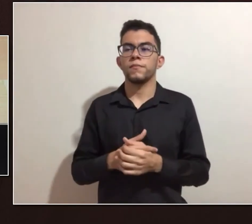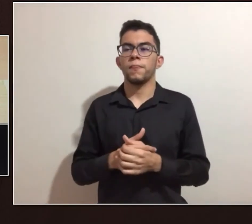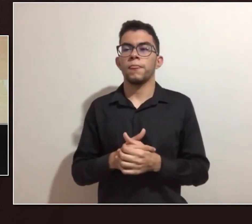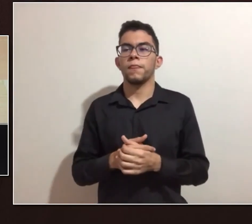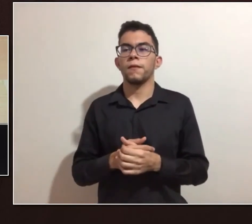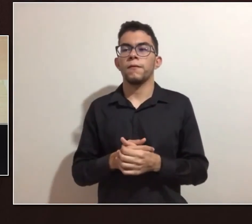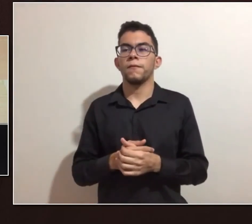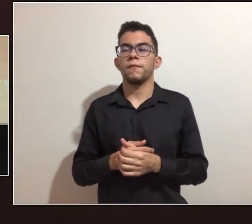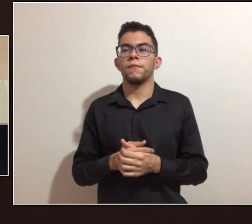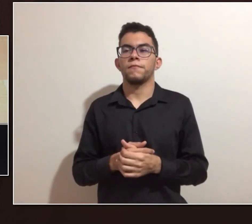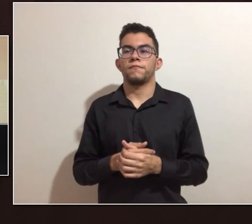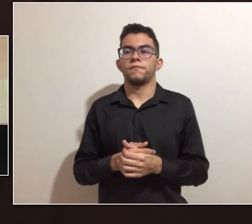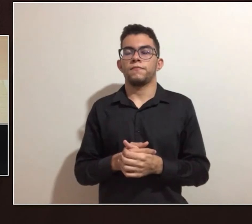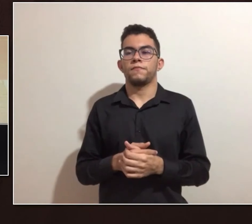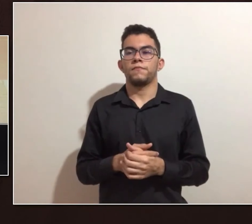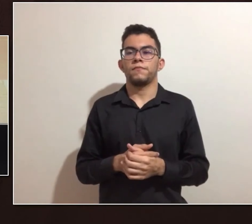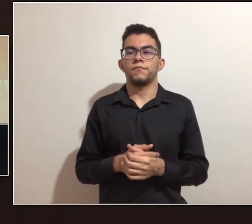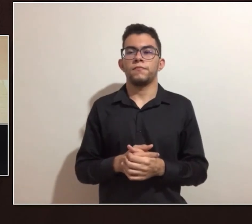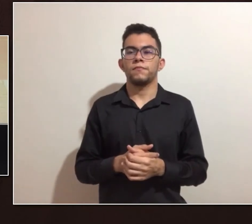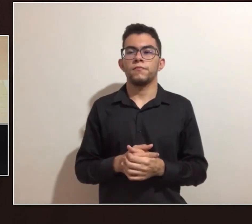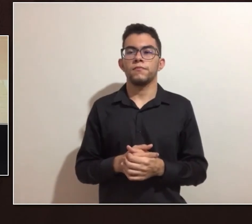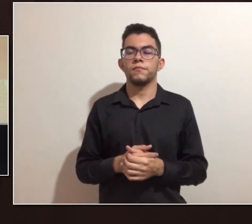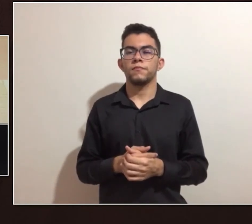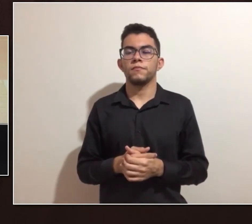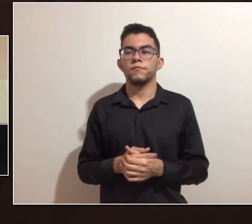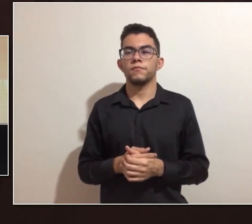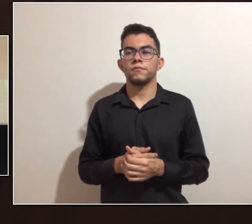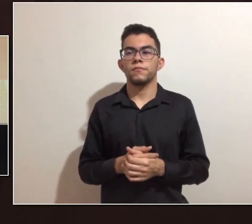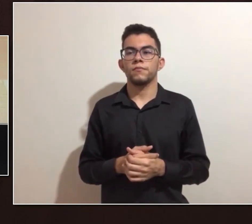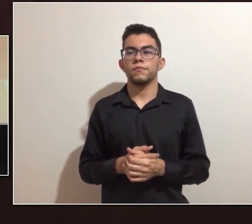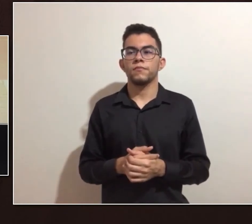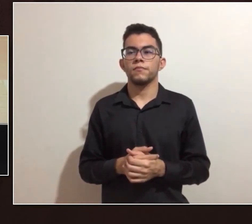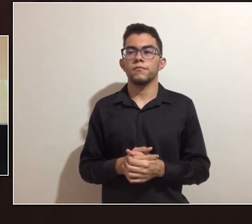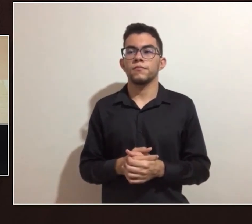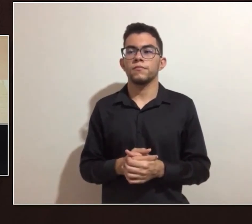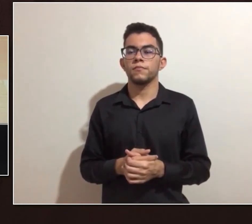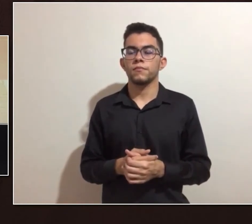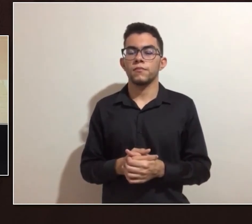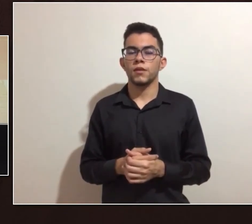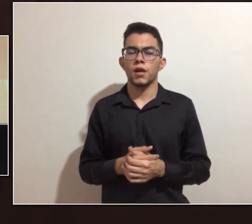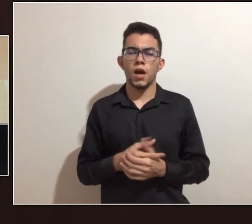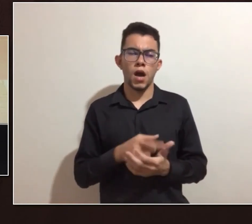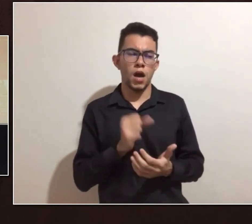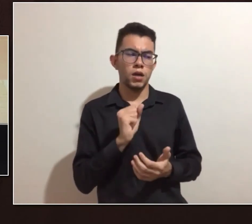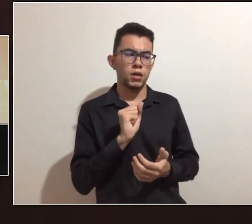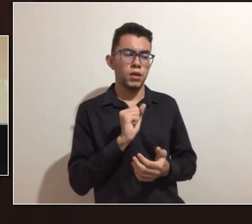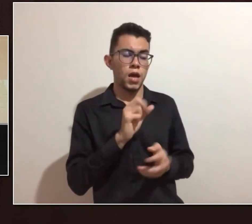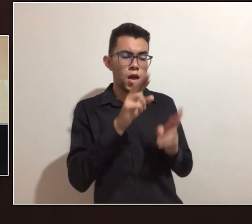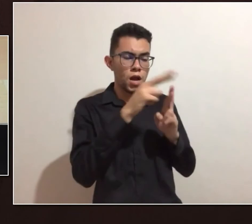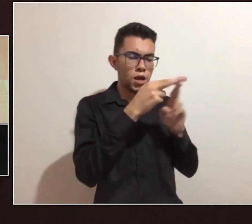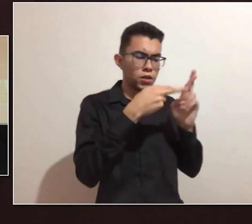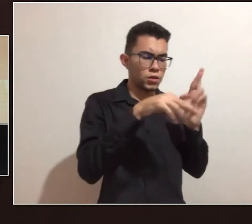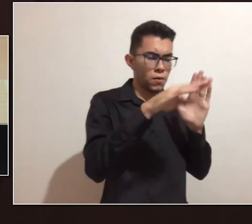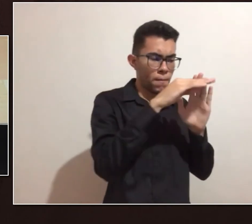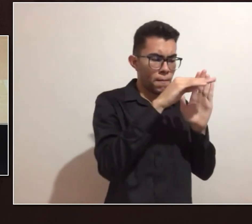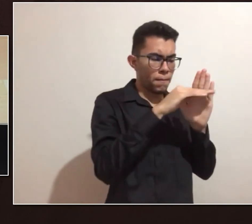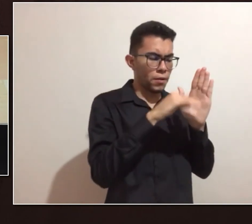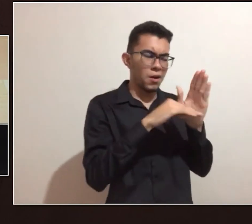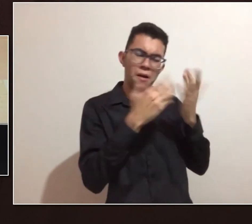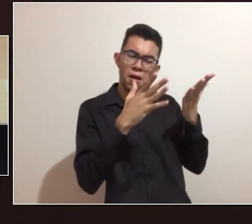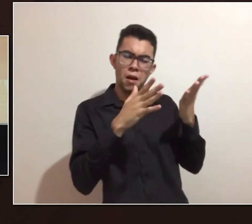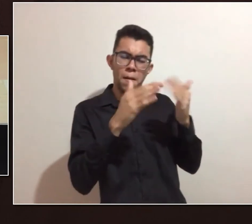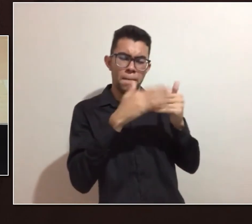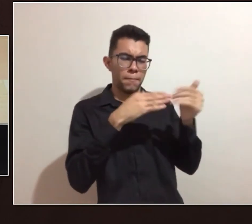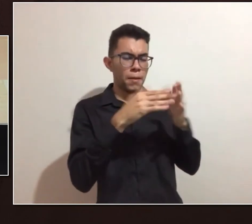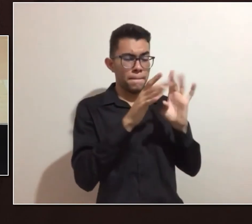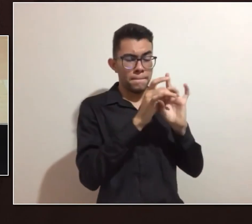que crê que deve comer só legumes, coma. Aquele que crê só pode comer carne, coma